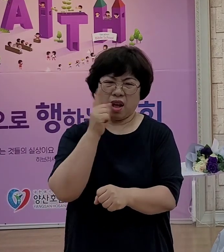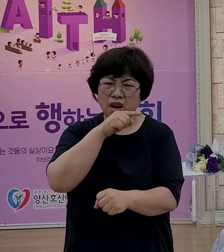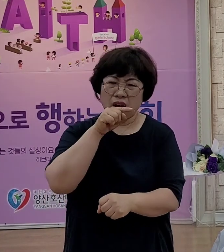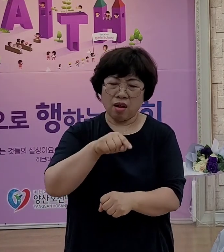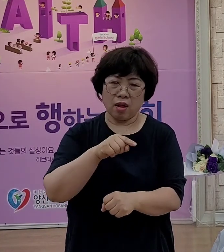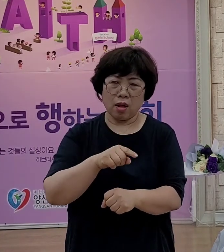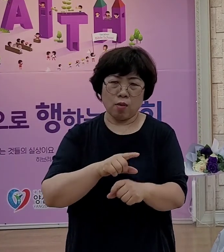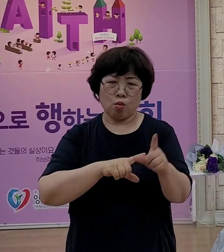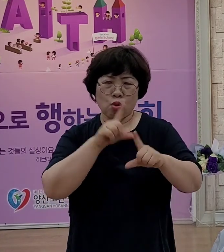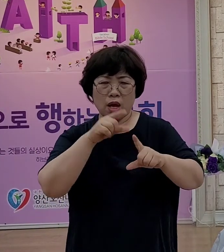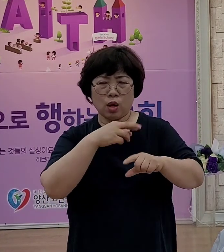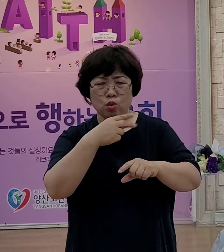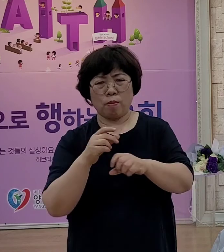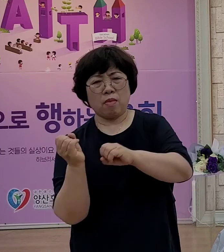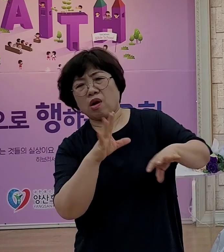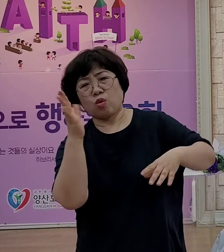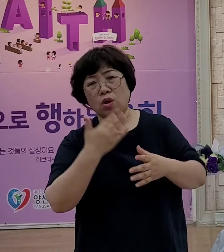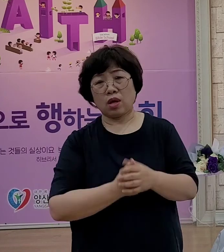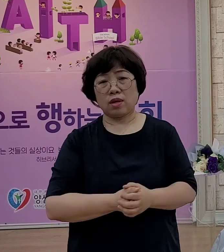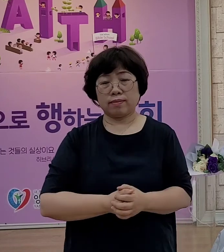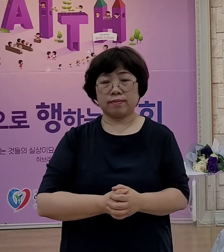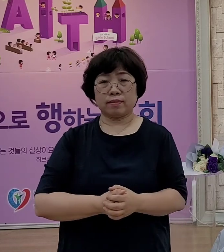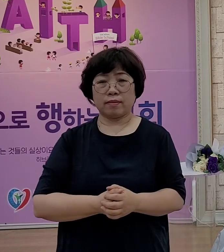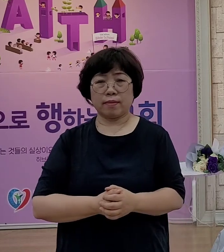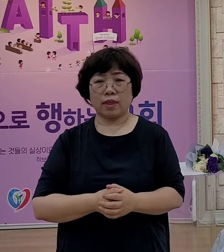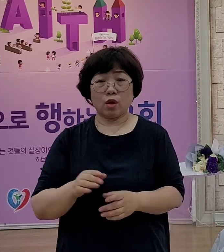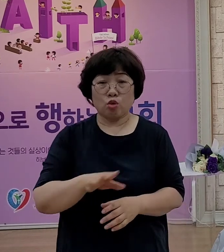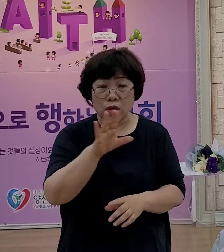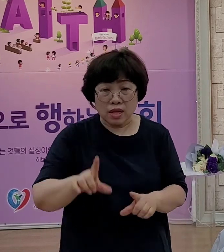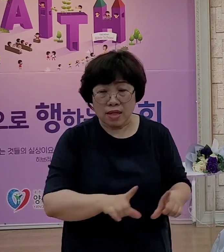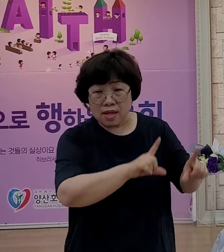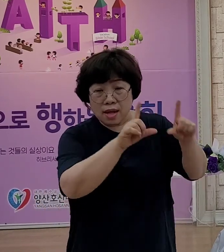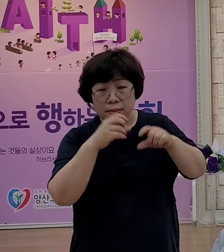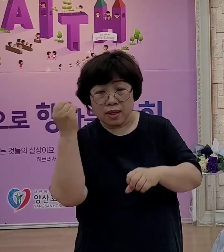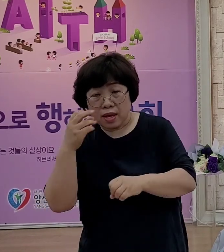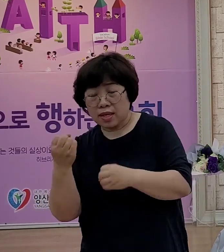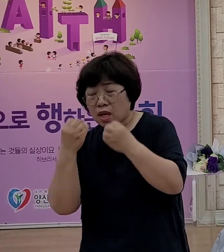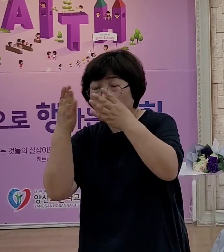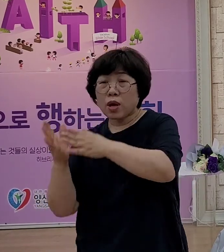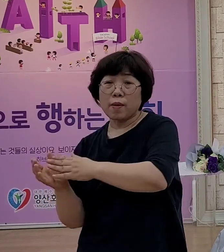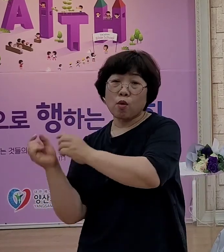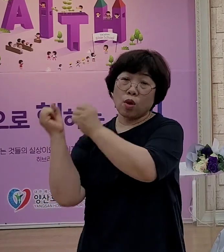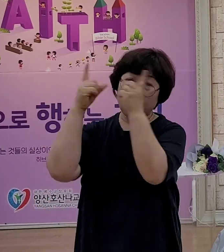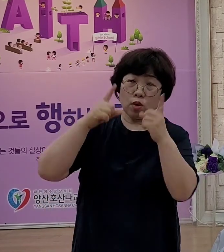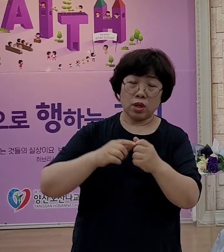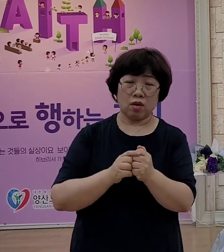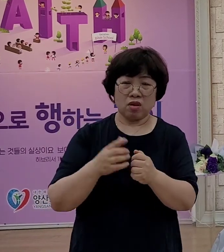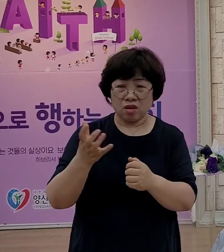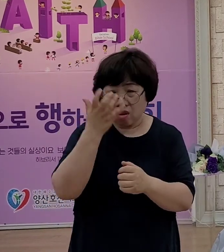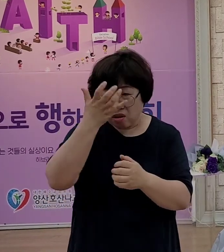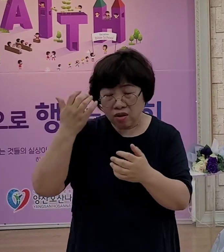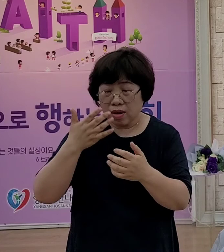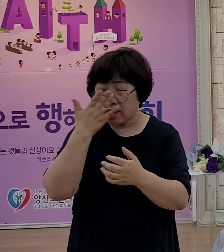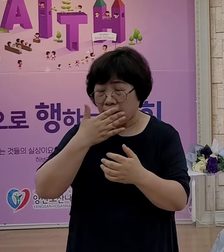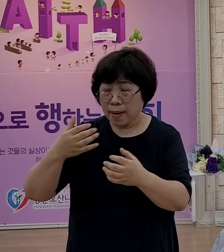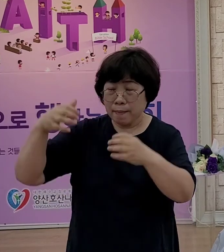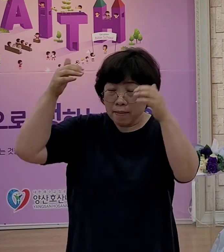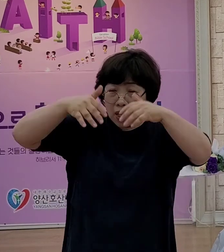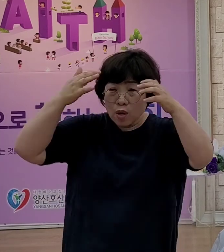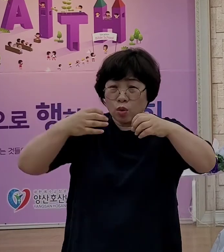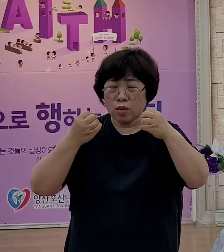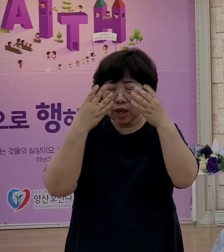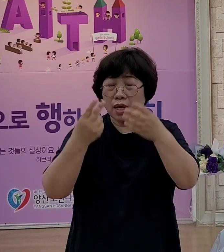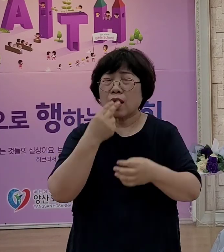악은 그 모양이라도 버리기로 하고 했잖아요. 우리의 삶이 다시 새로워지고 성령의 단비로